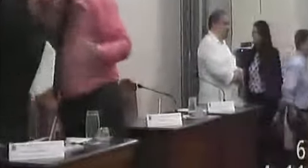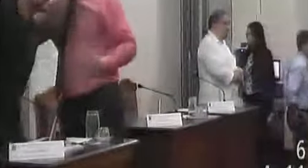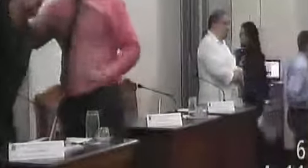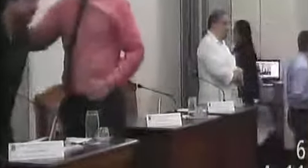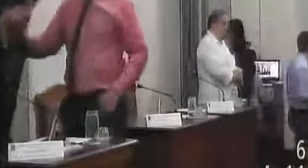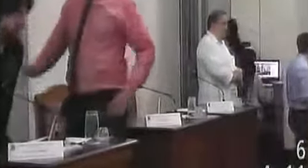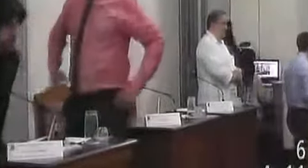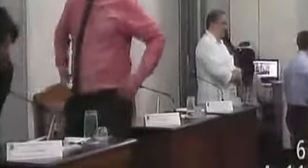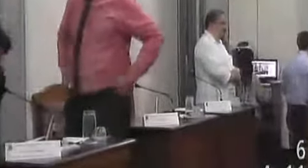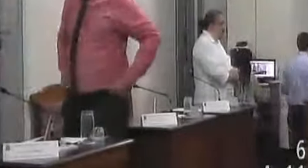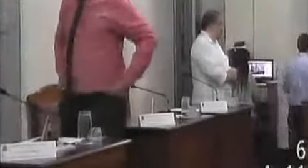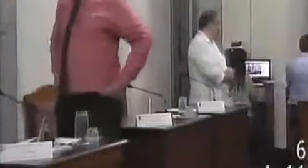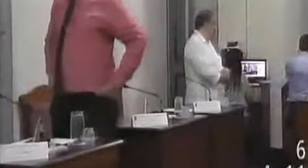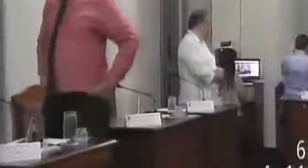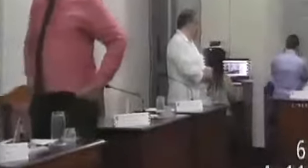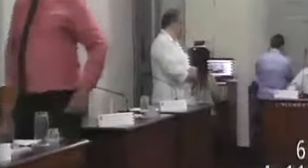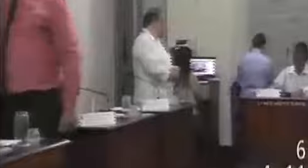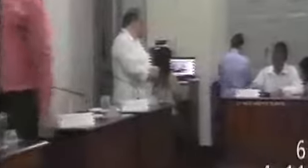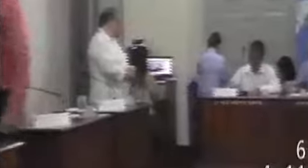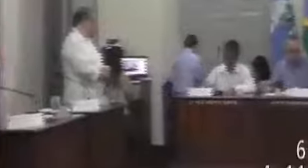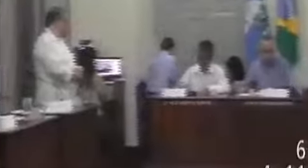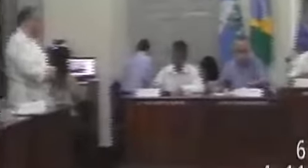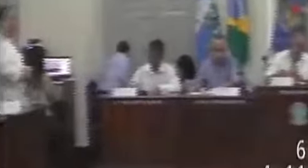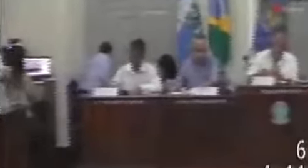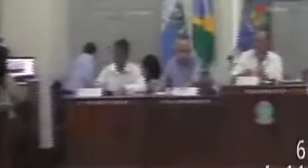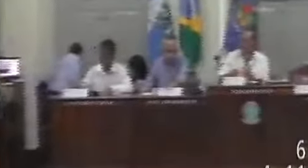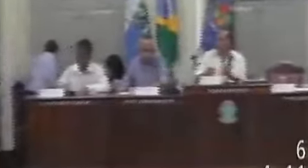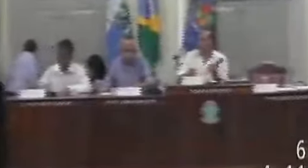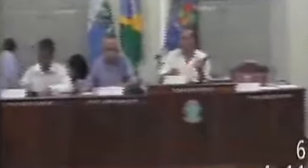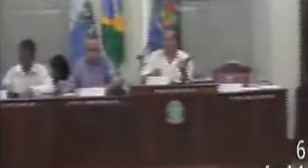Vereador Dr. Saulo Breves Baia